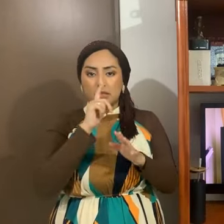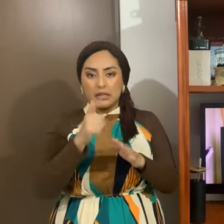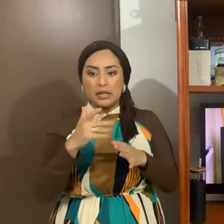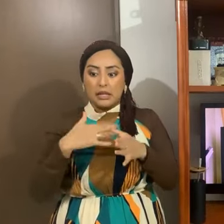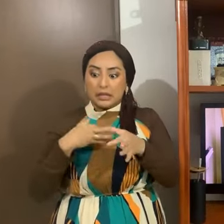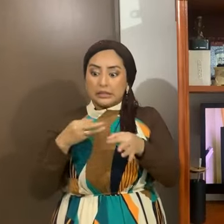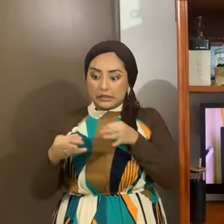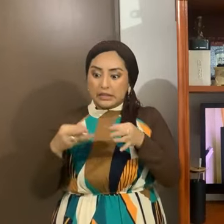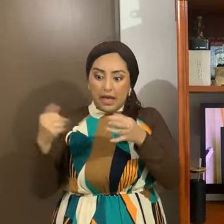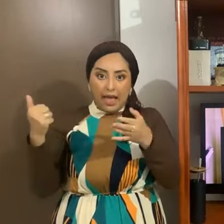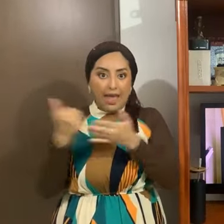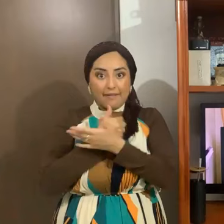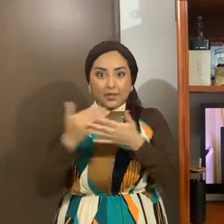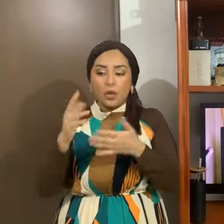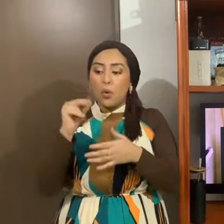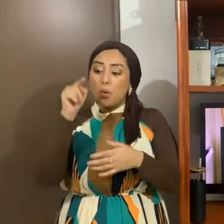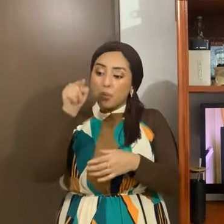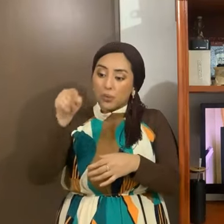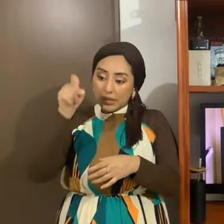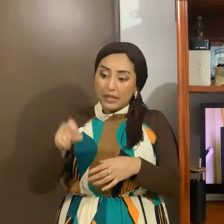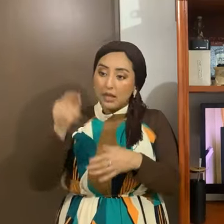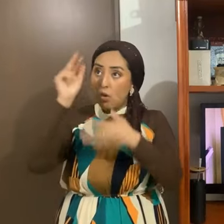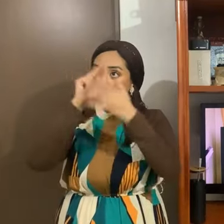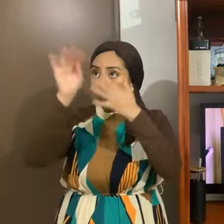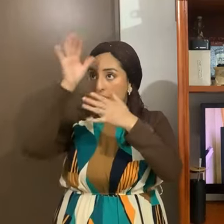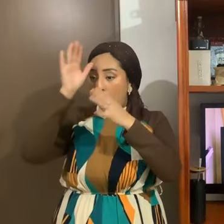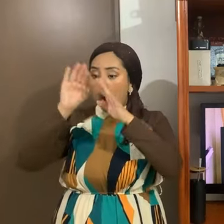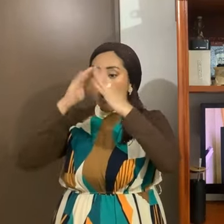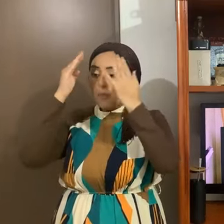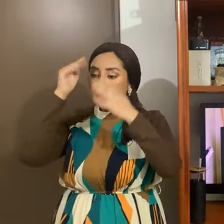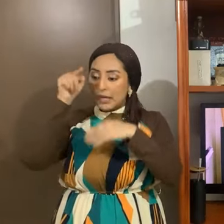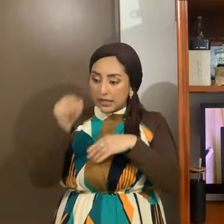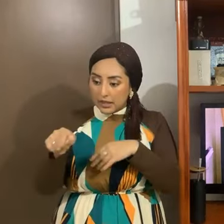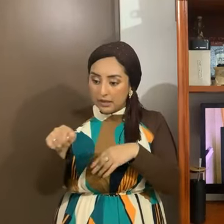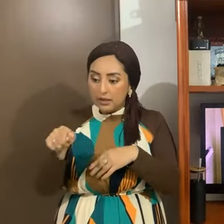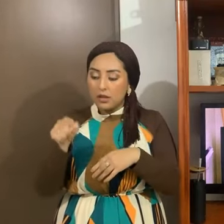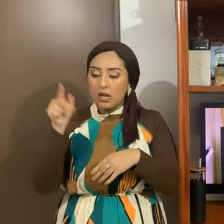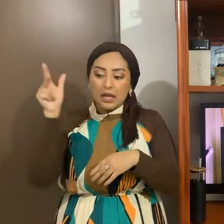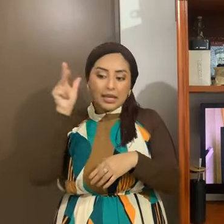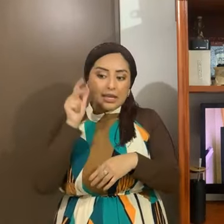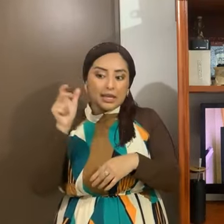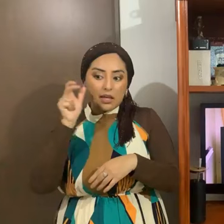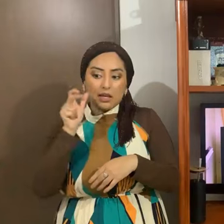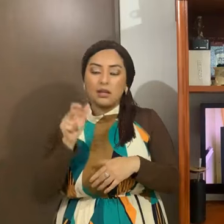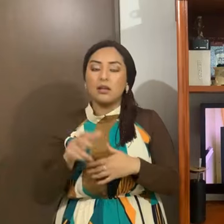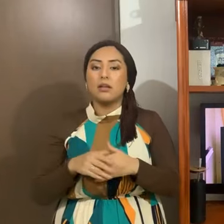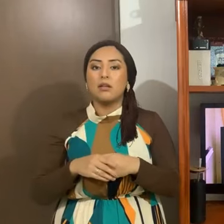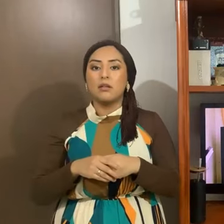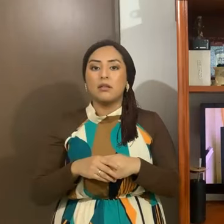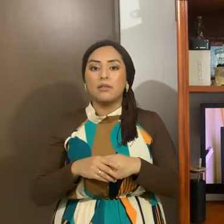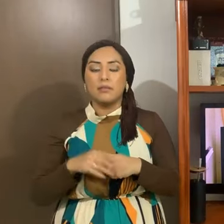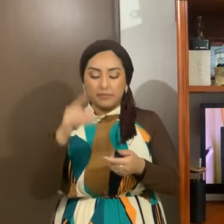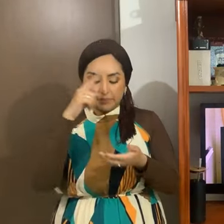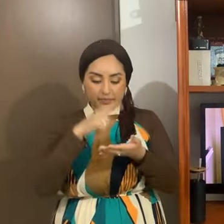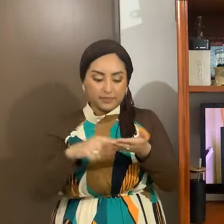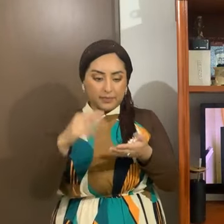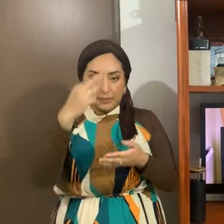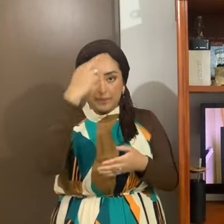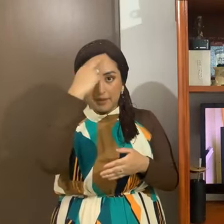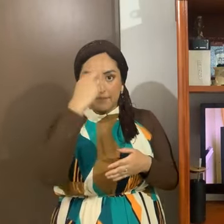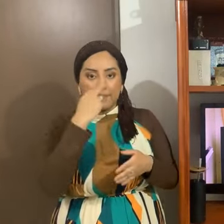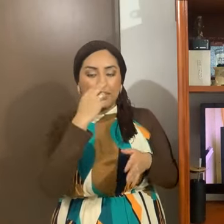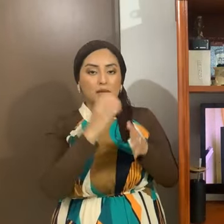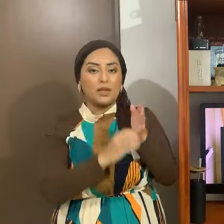necesitas que yo te ministre. Necesitas que te abra el Eterno y necesitas escuchar tu conciencia. Vamos a Romanos 2. Romanos